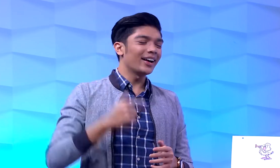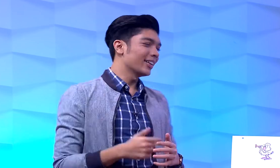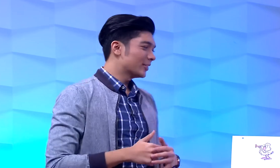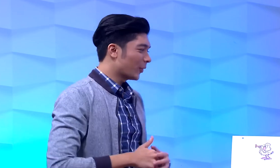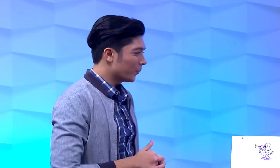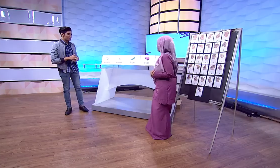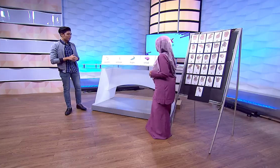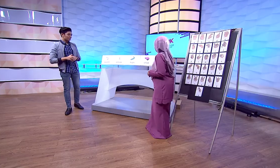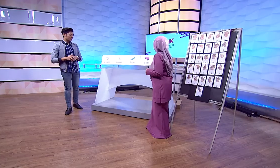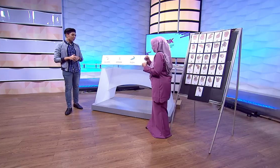oke